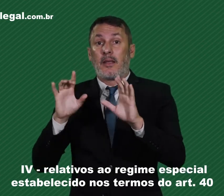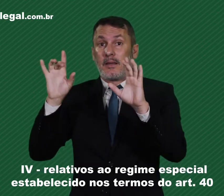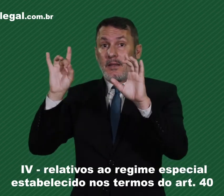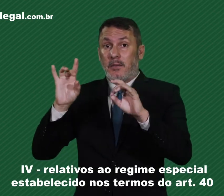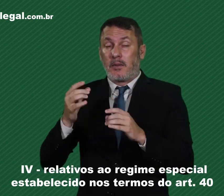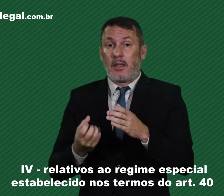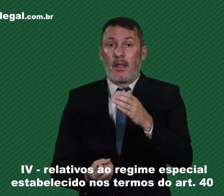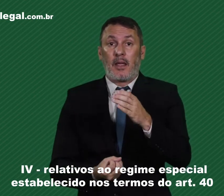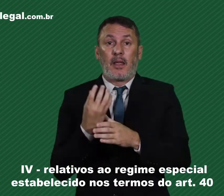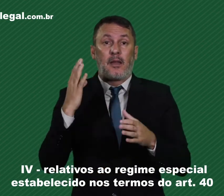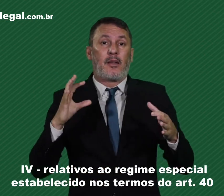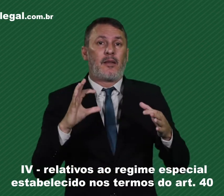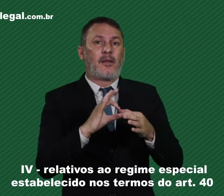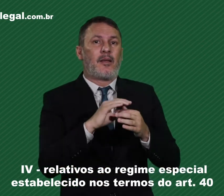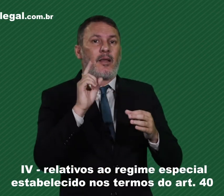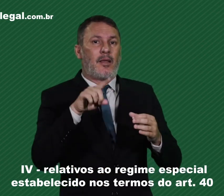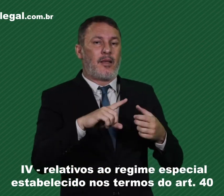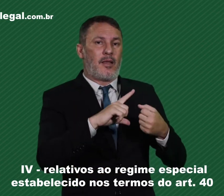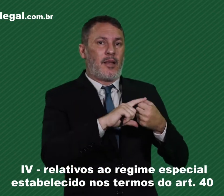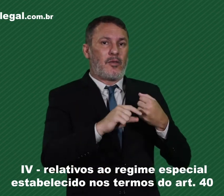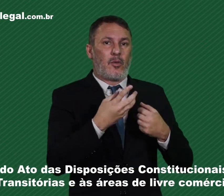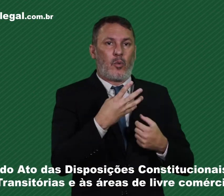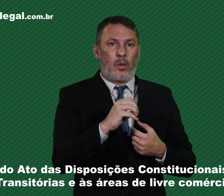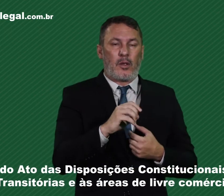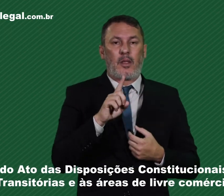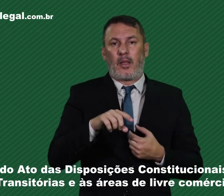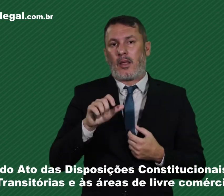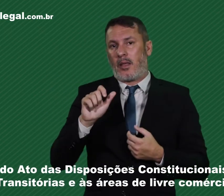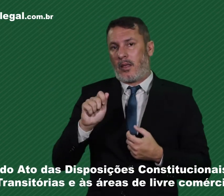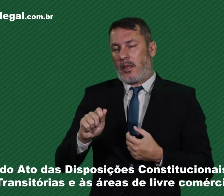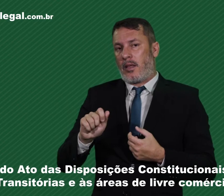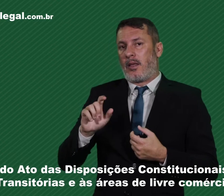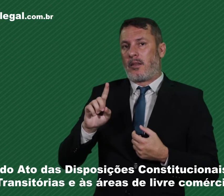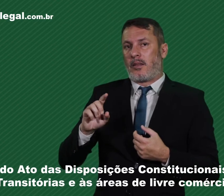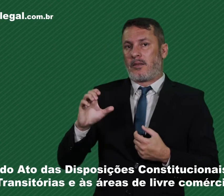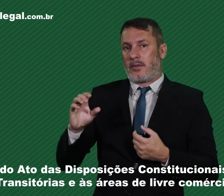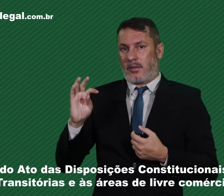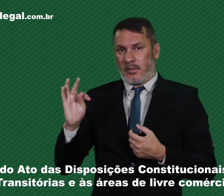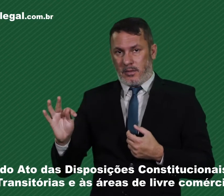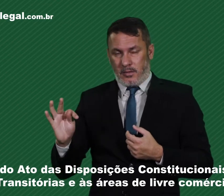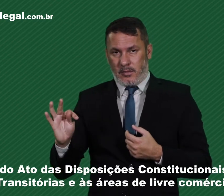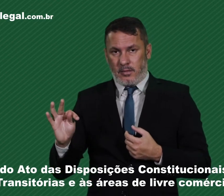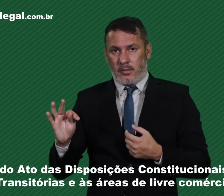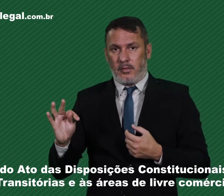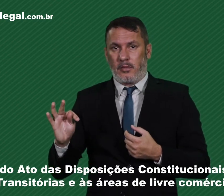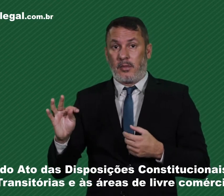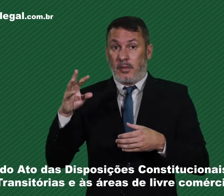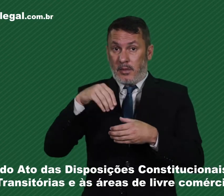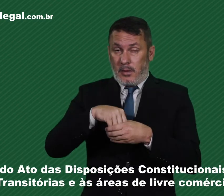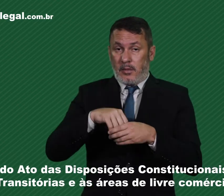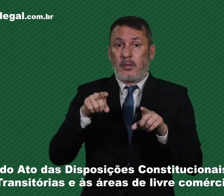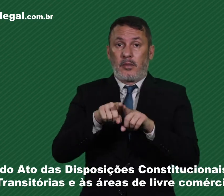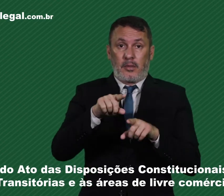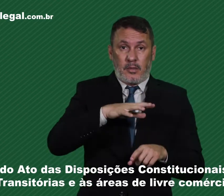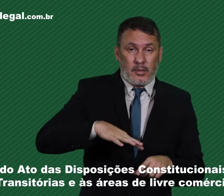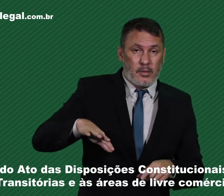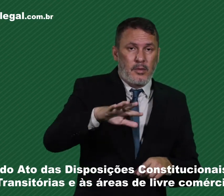estabelecido nos termos do artigo 40 do ato das disposições constitucionais transitórias e as